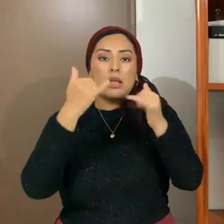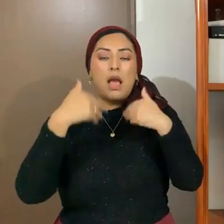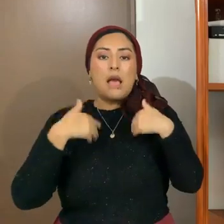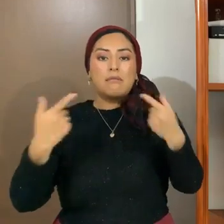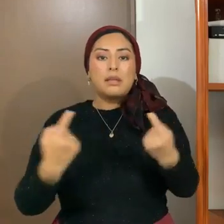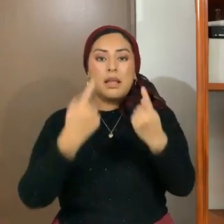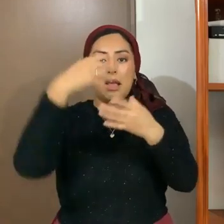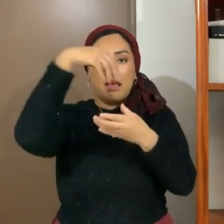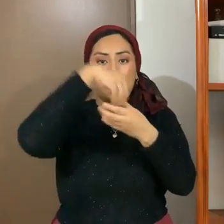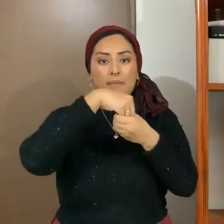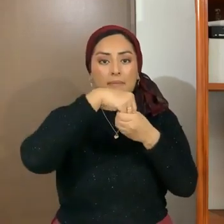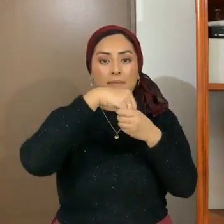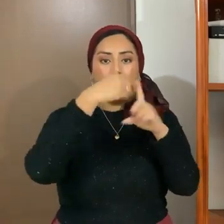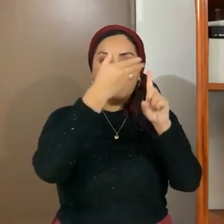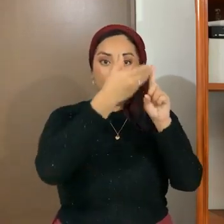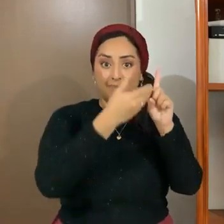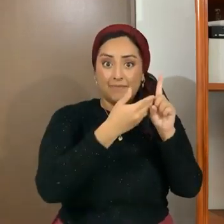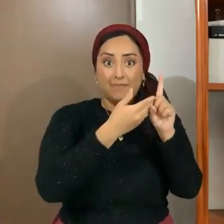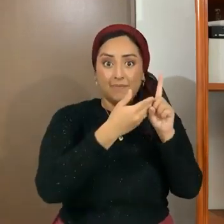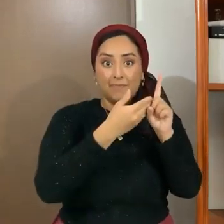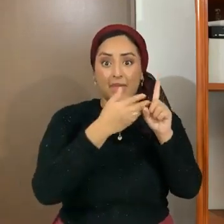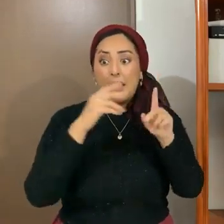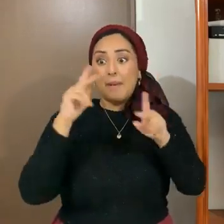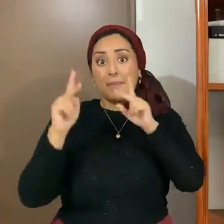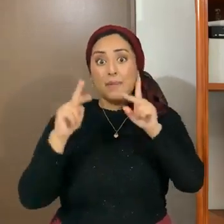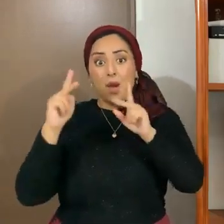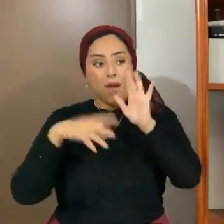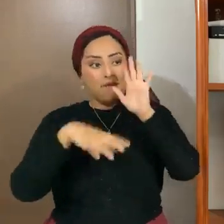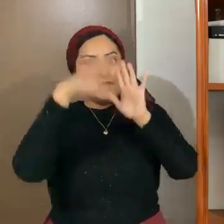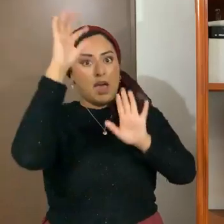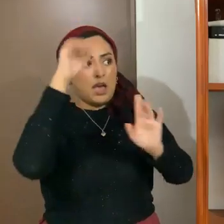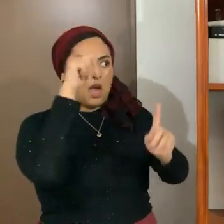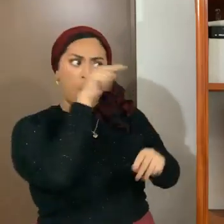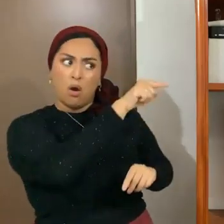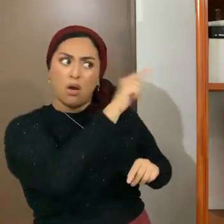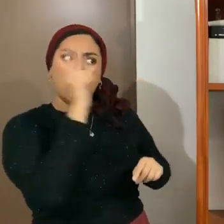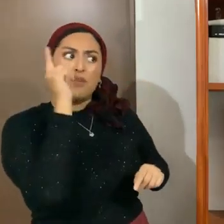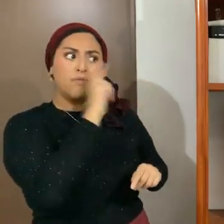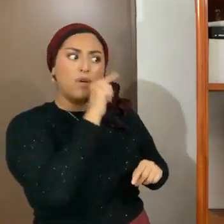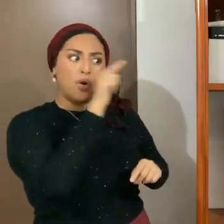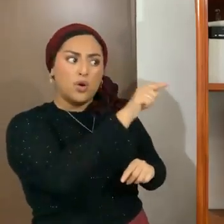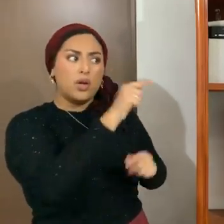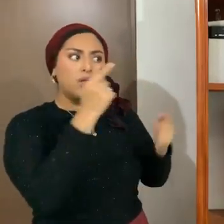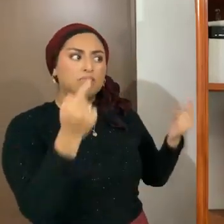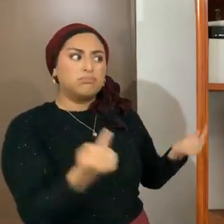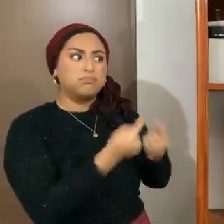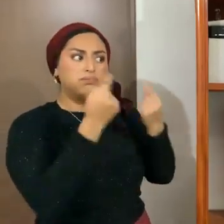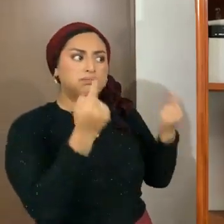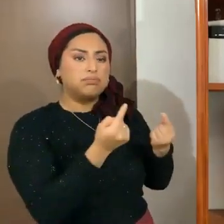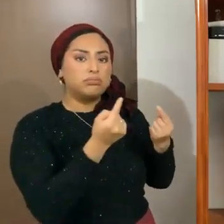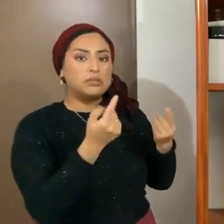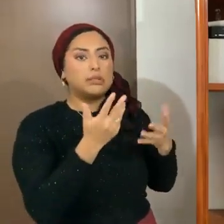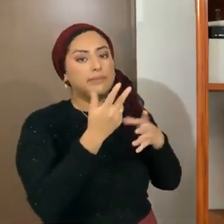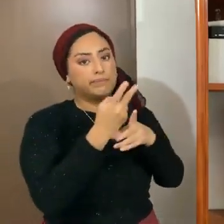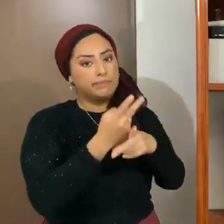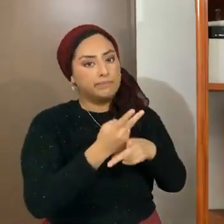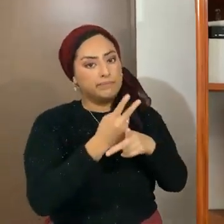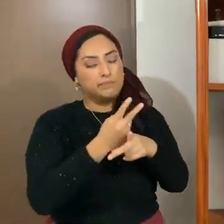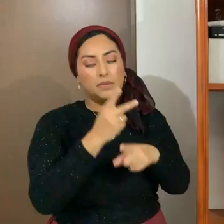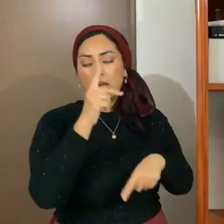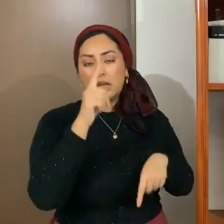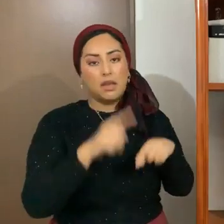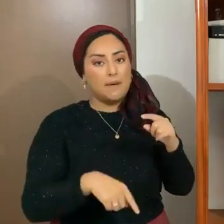otros, arrepiéntete. ¿Por qué? Porque le van a descubrir a él tu pecado y entonces el nombre de Yahweh es